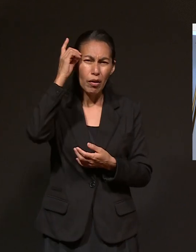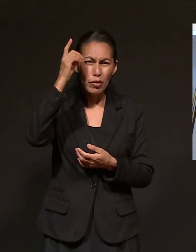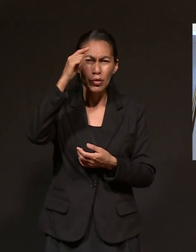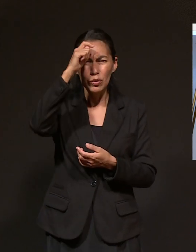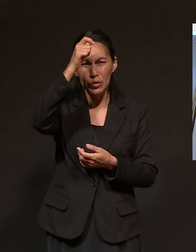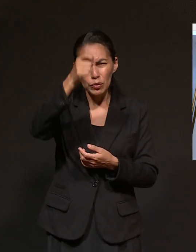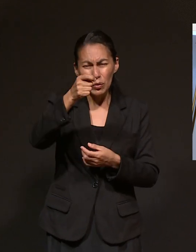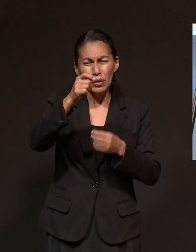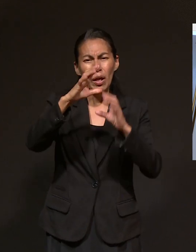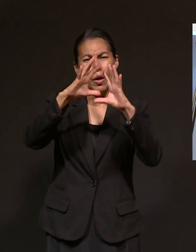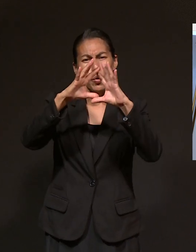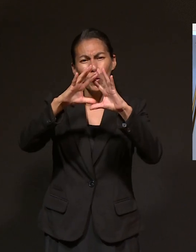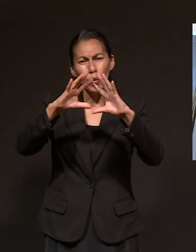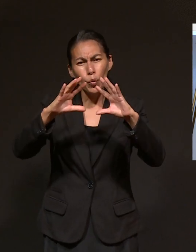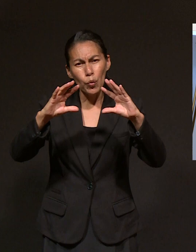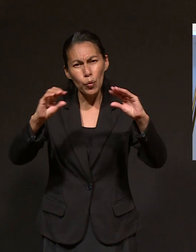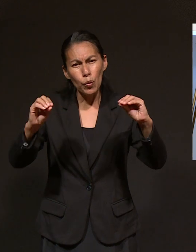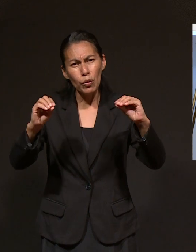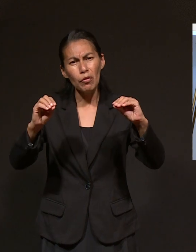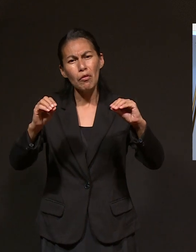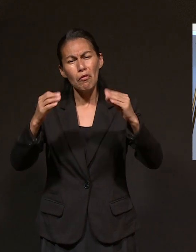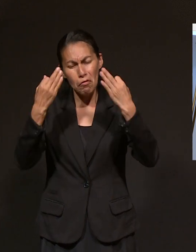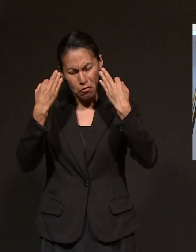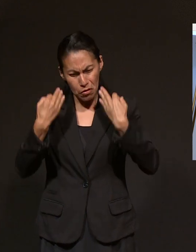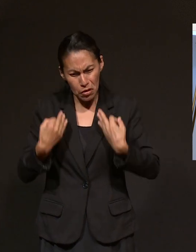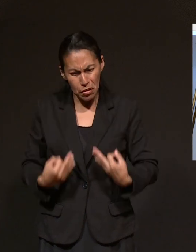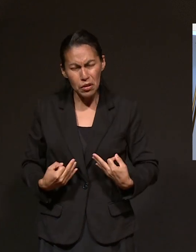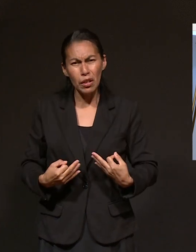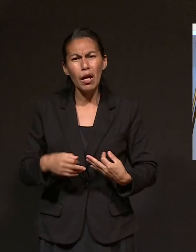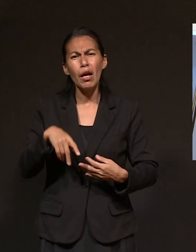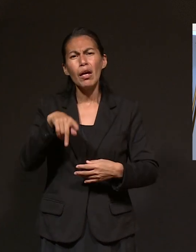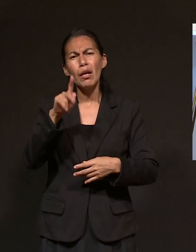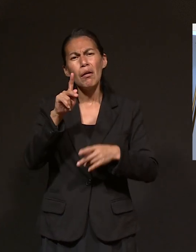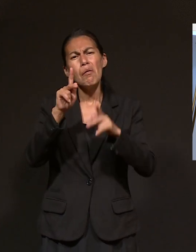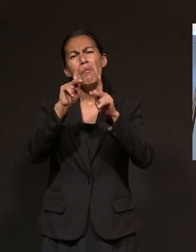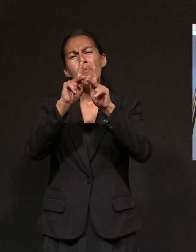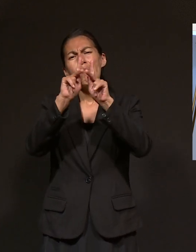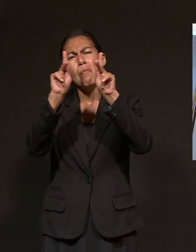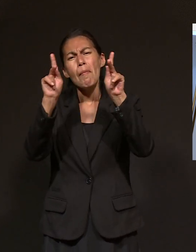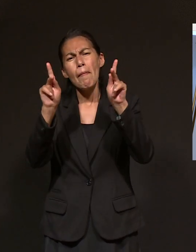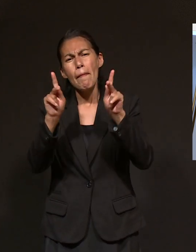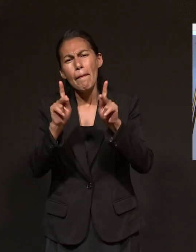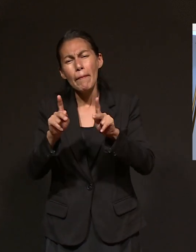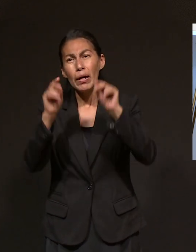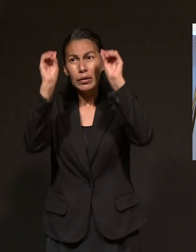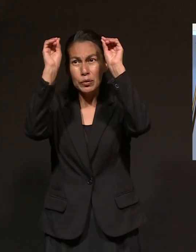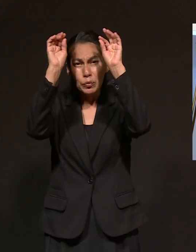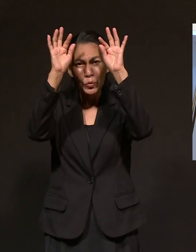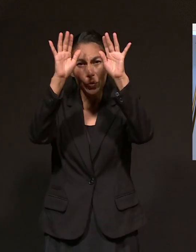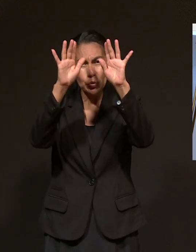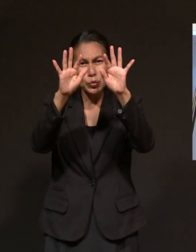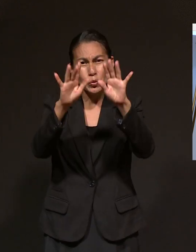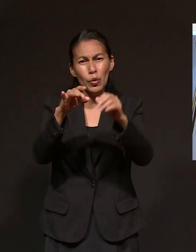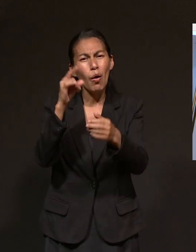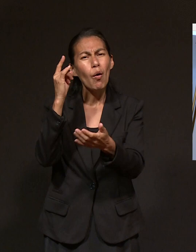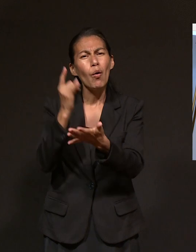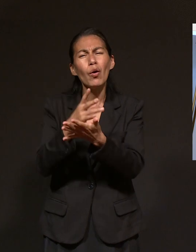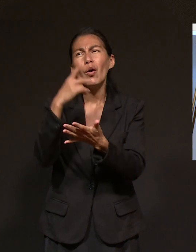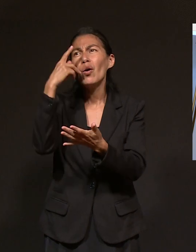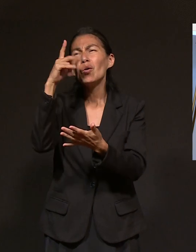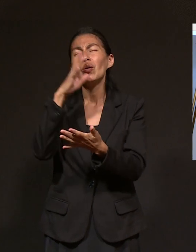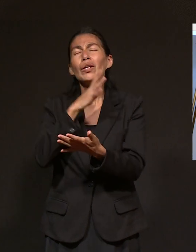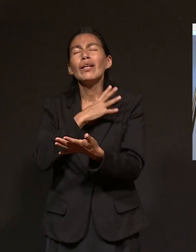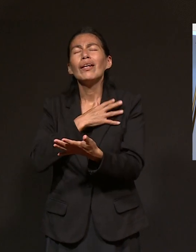ti Para que Dios no solo te sane físicamente Sino te dé la paz Que